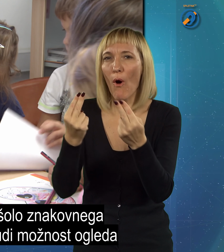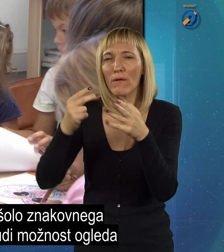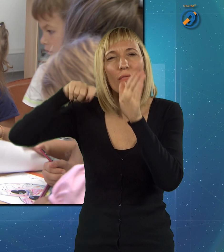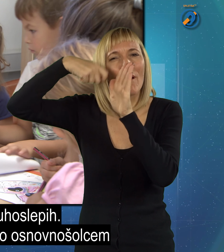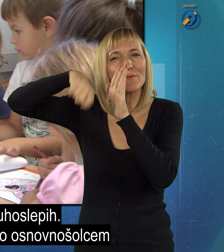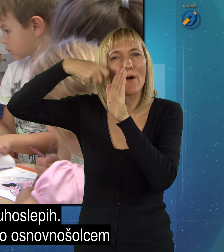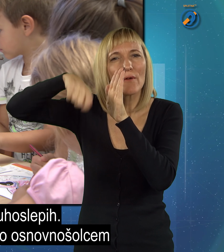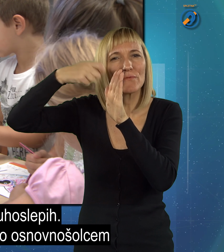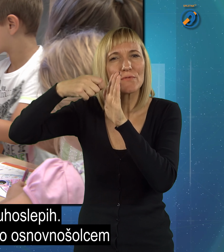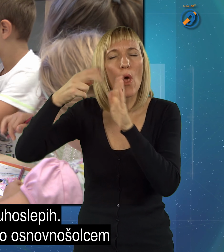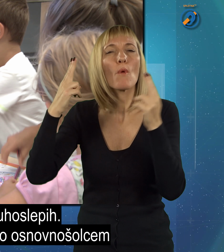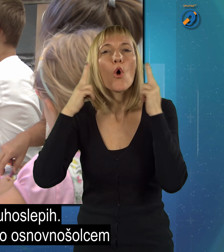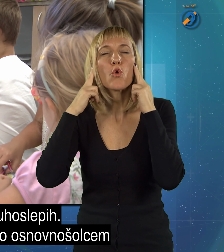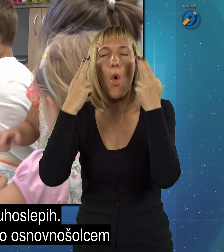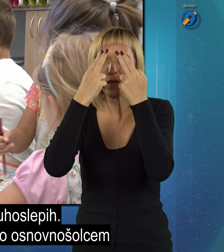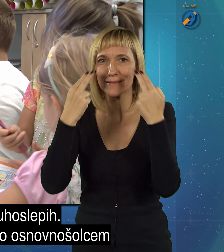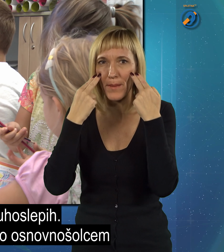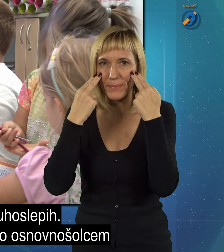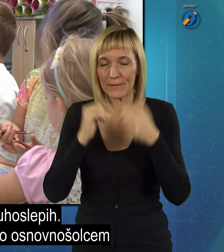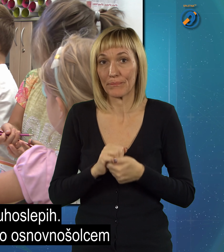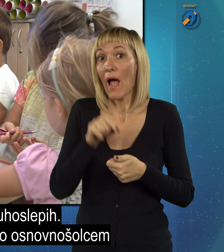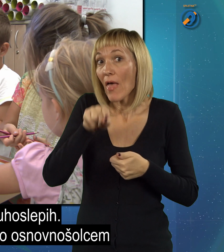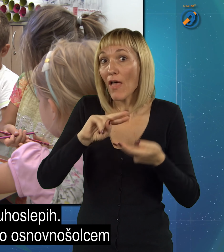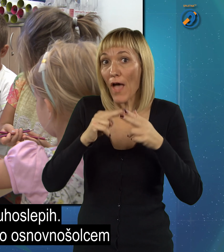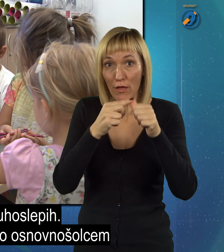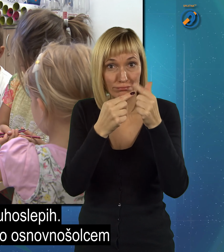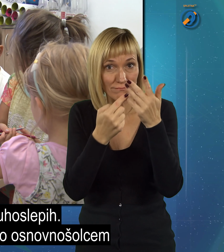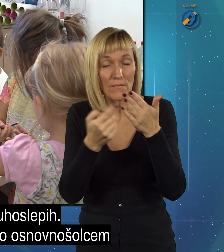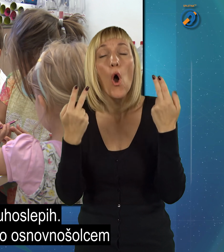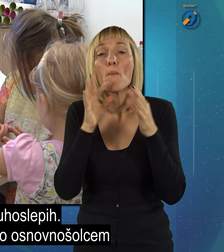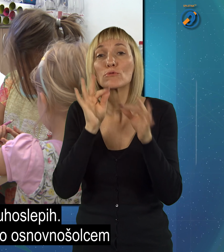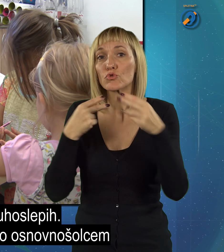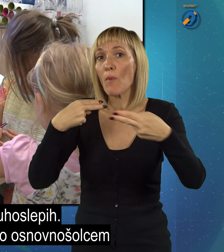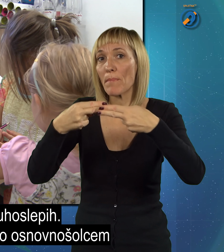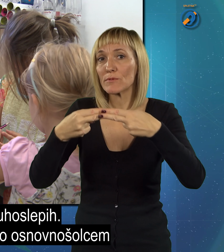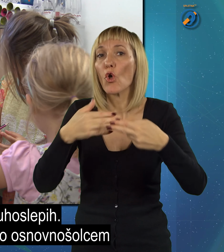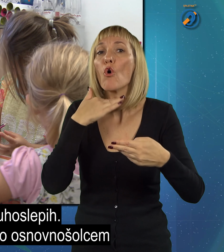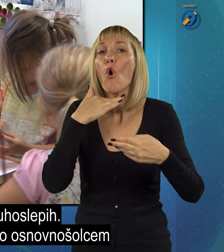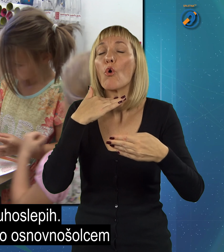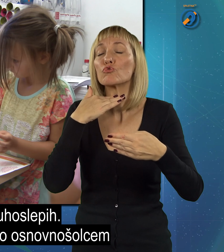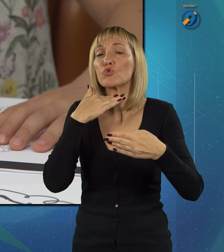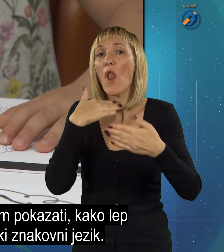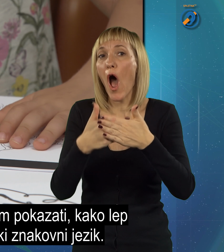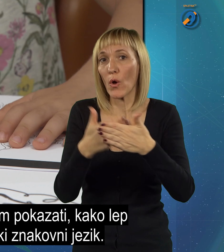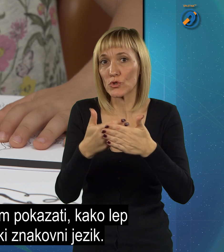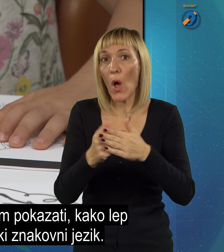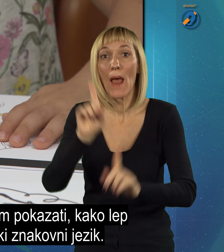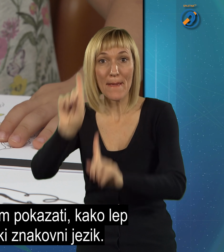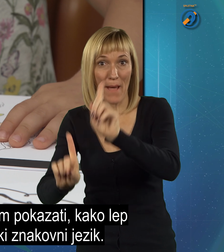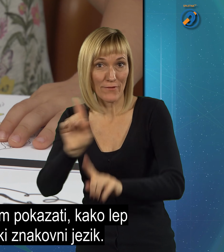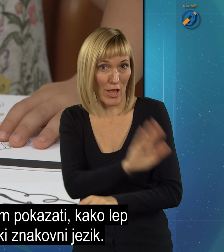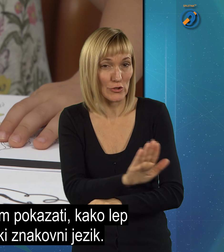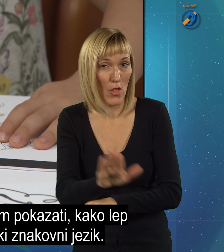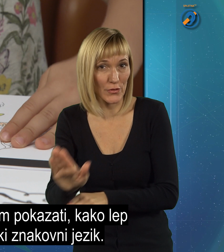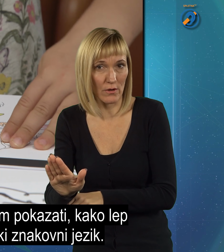možnost si ogledati film o gluhoslepih. Na ta način poskušamo približati osnovnošolcem in